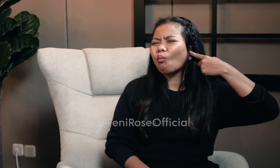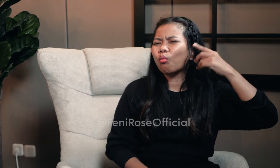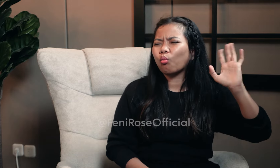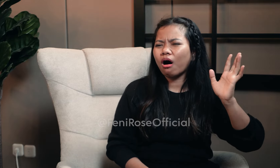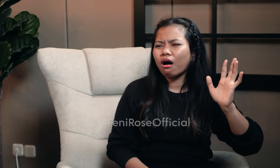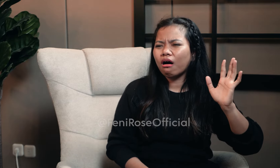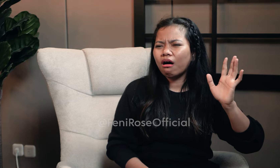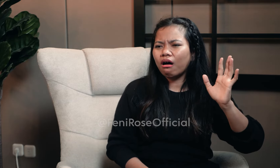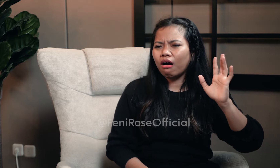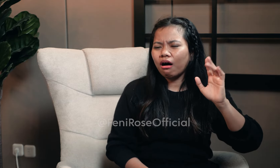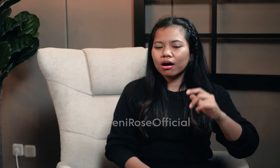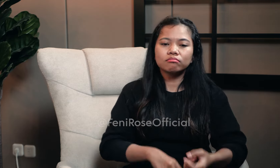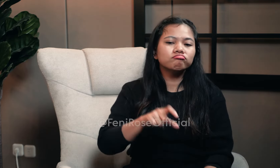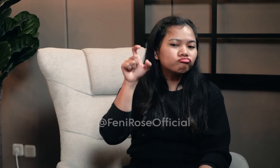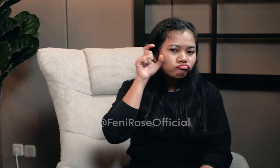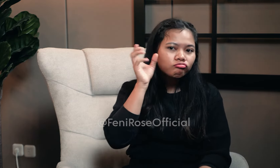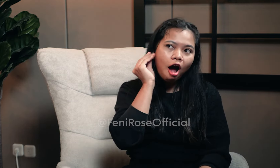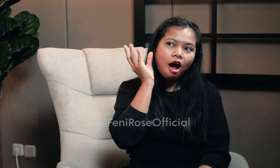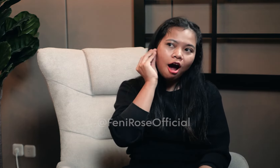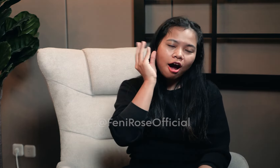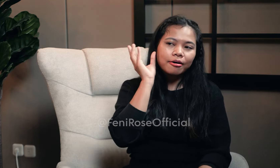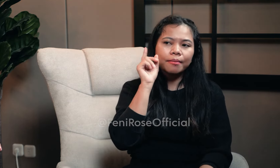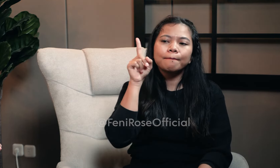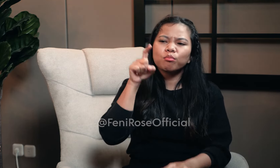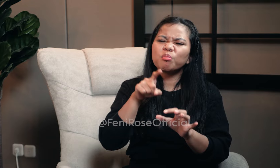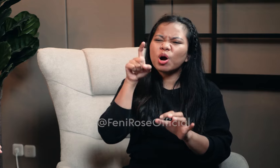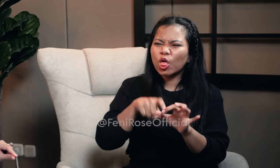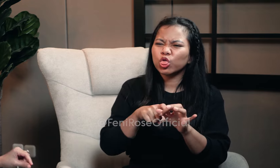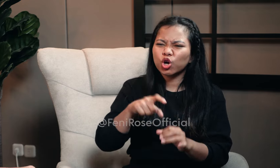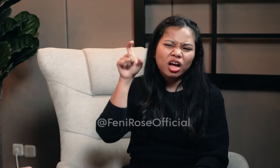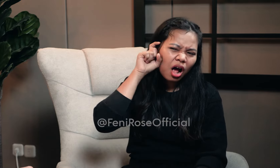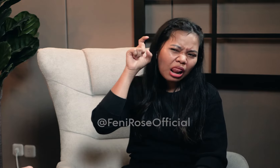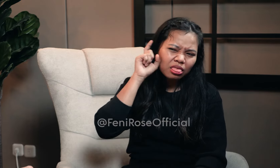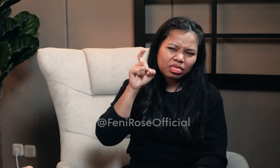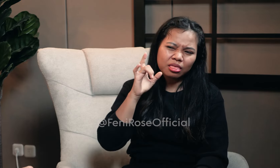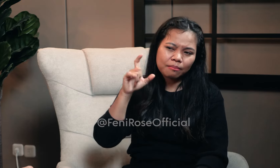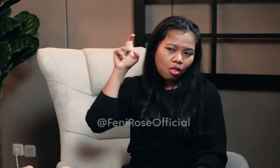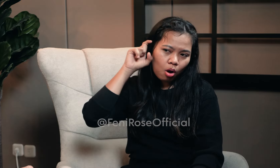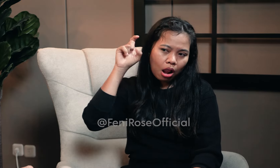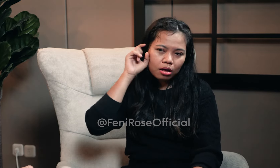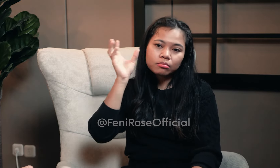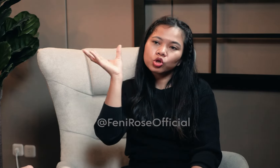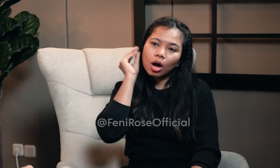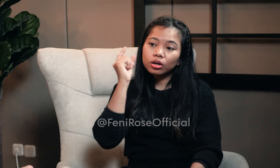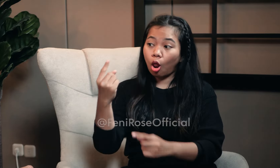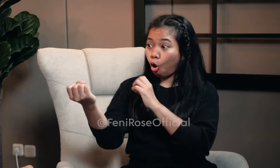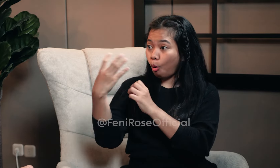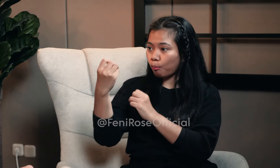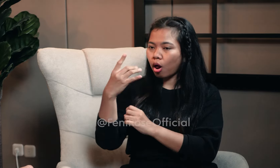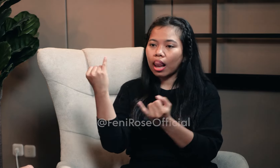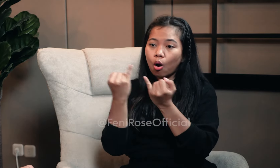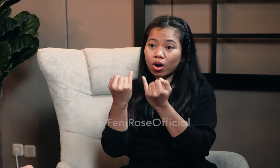kanan tapi sebelah kiri saya tidak menggunakan alat sebelah kanan saya menggunakan alat alat bantu dengar